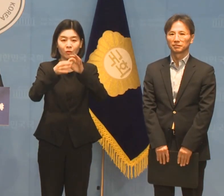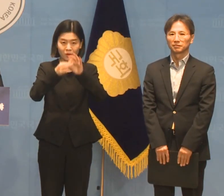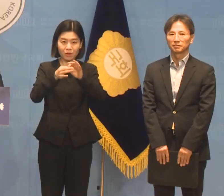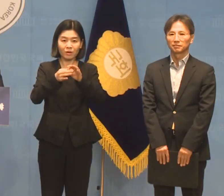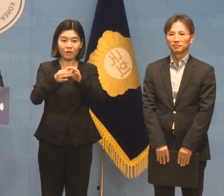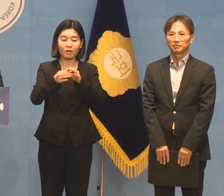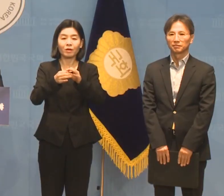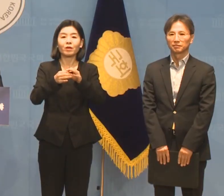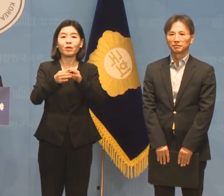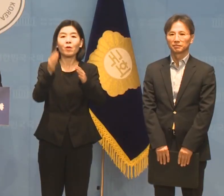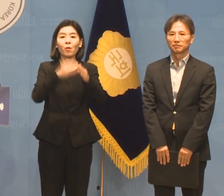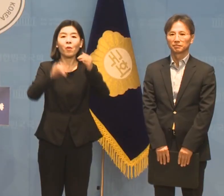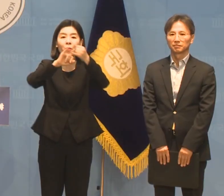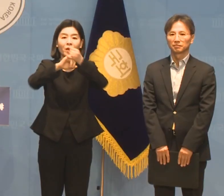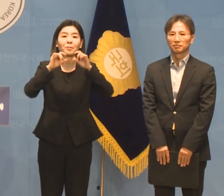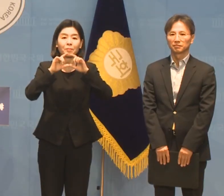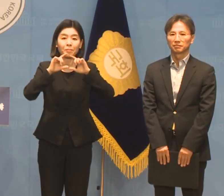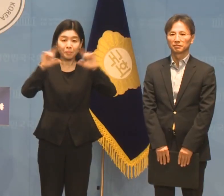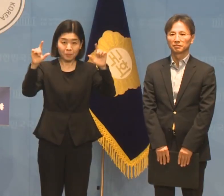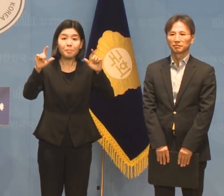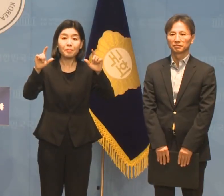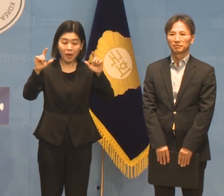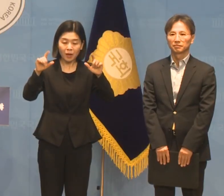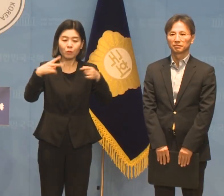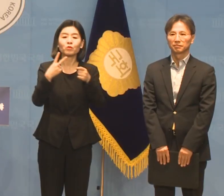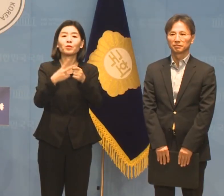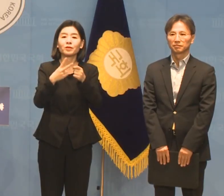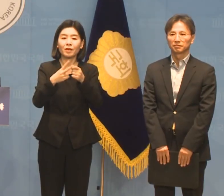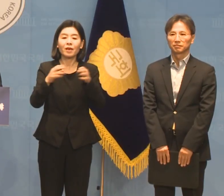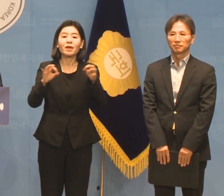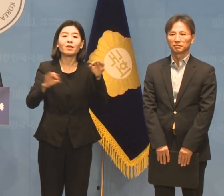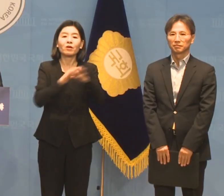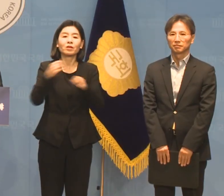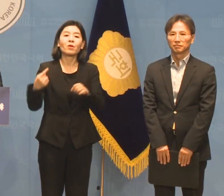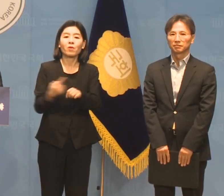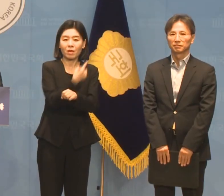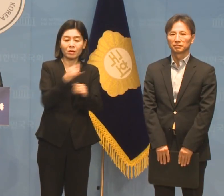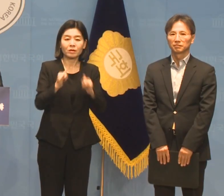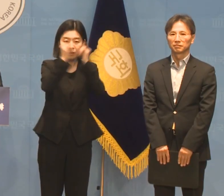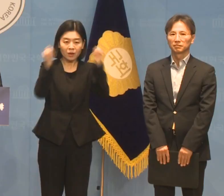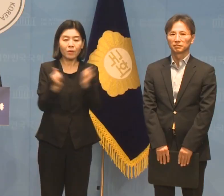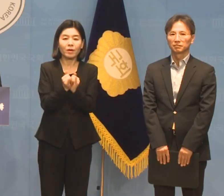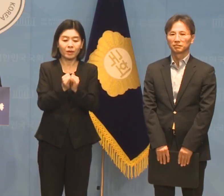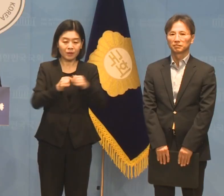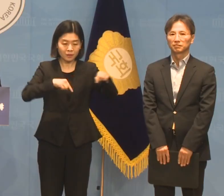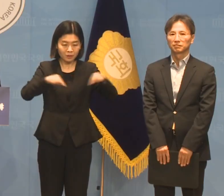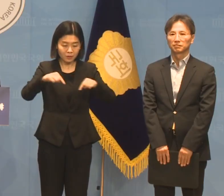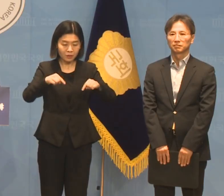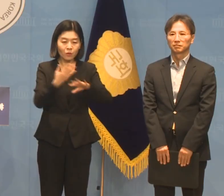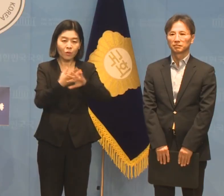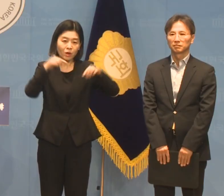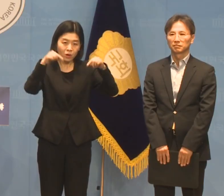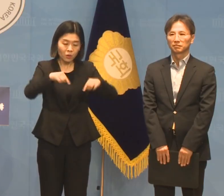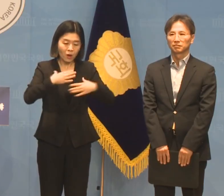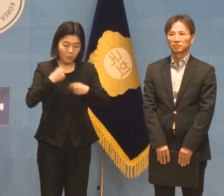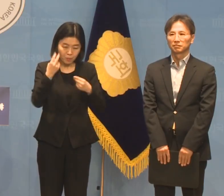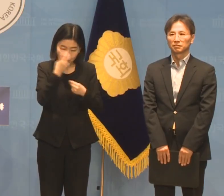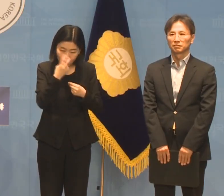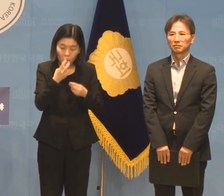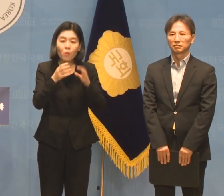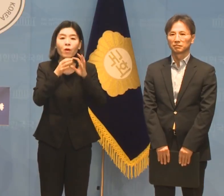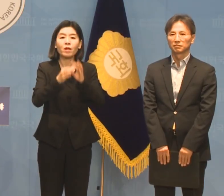공약 발표에 이어서 두 번째로 비경제 분야 사회, 정치, 외교, 안보 분야의 정책 공약을